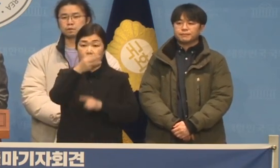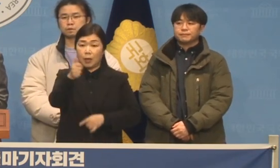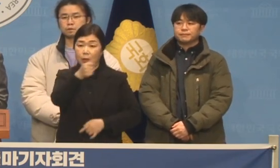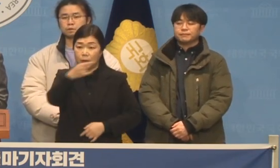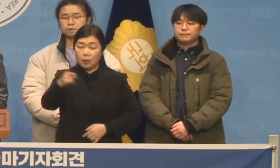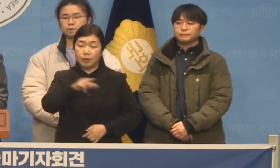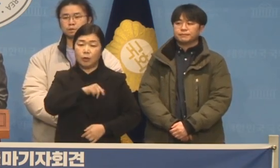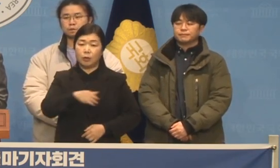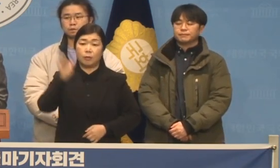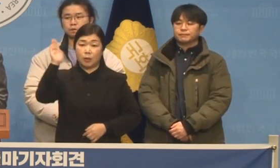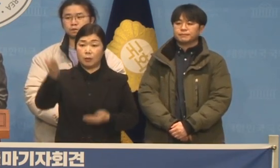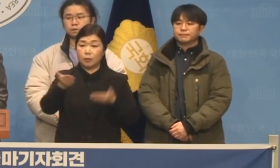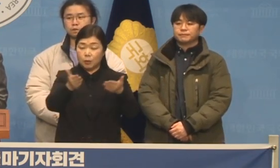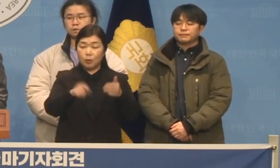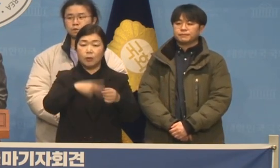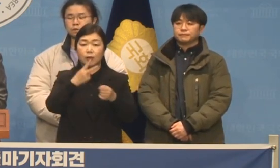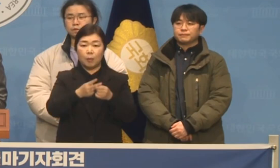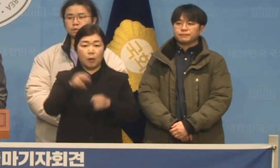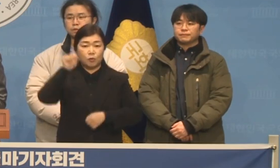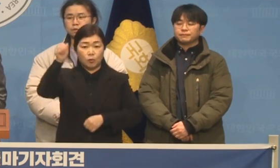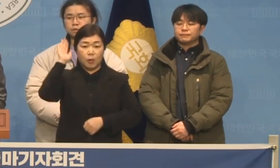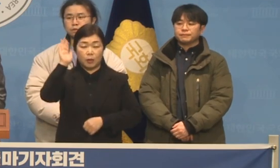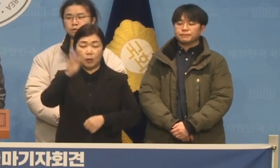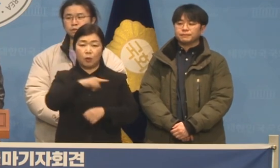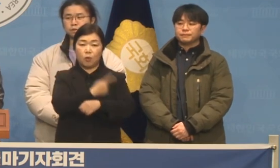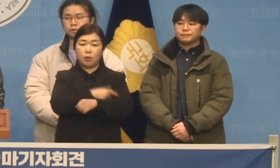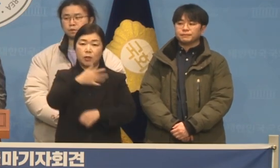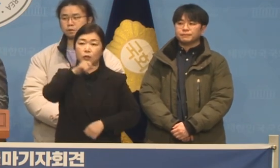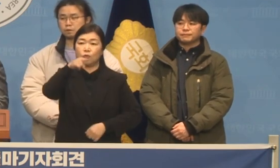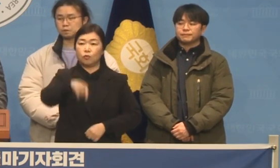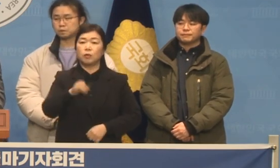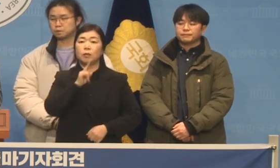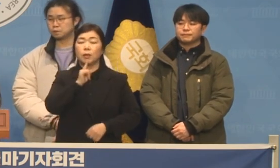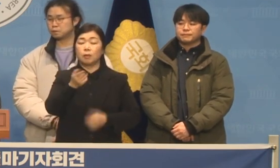듣고 우리 권지웅 후보의 출마 기자회견을 듣도록 하겠습니다.